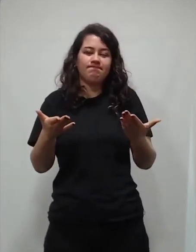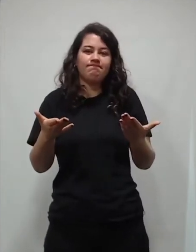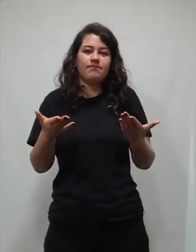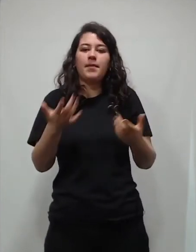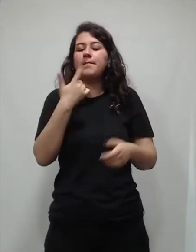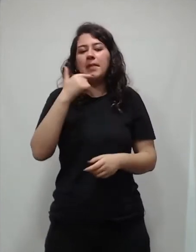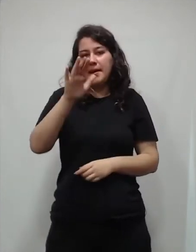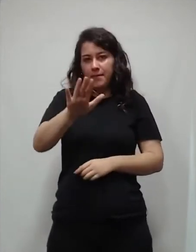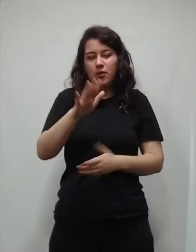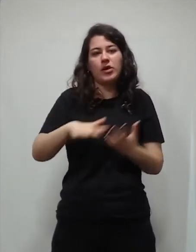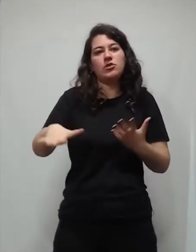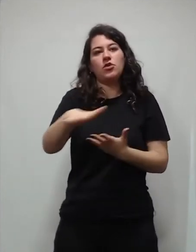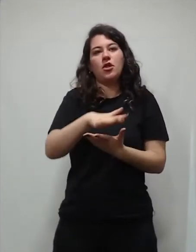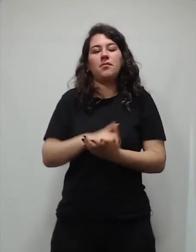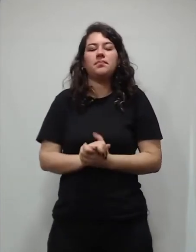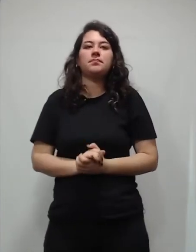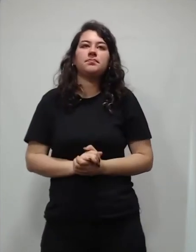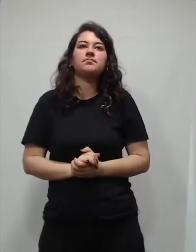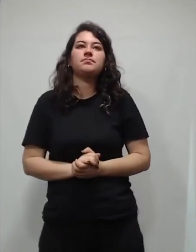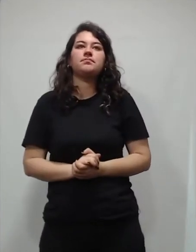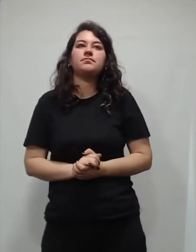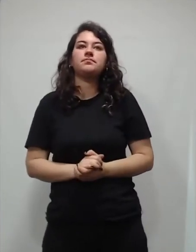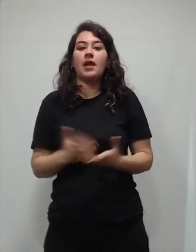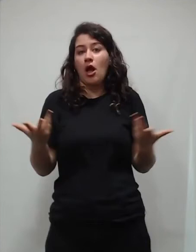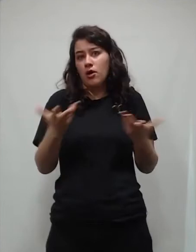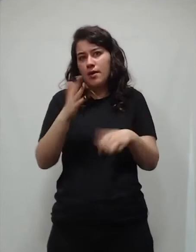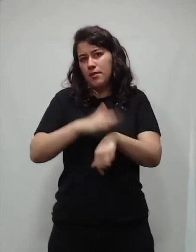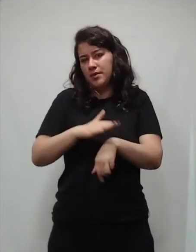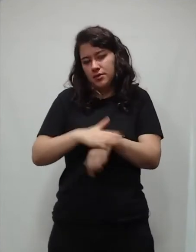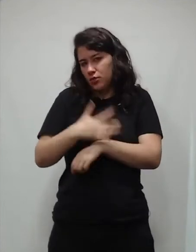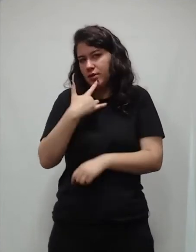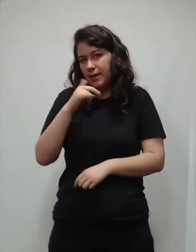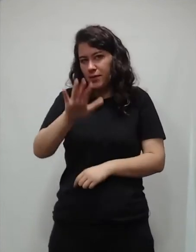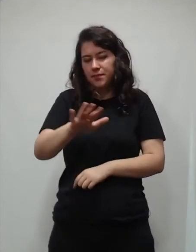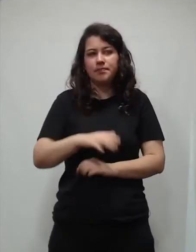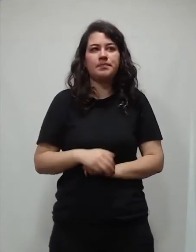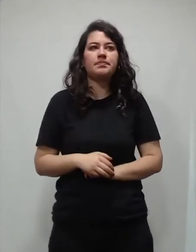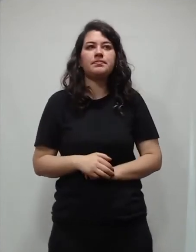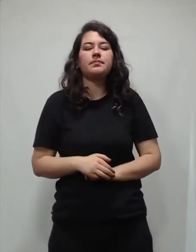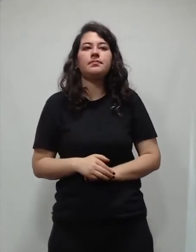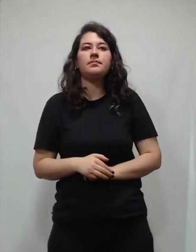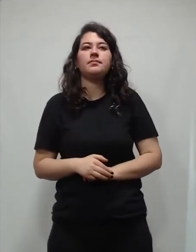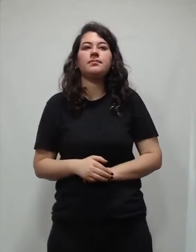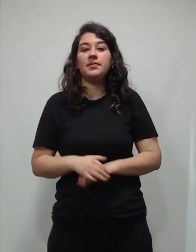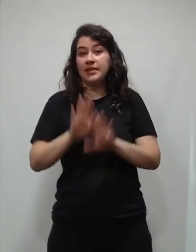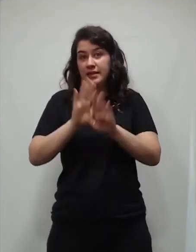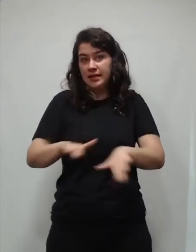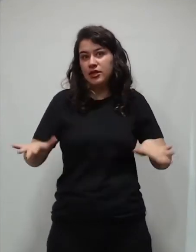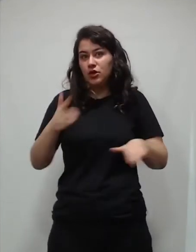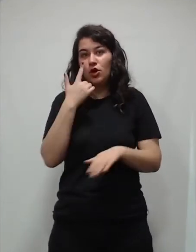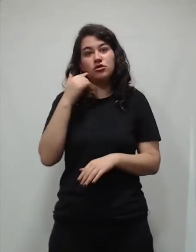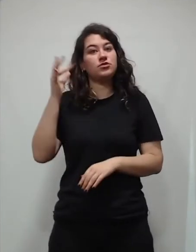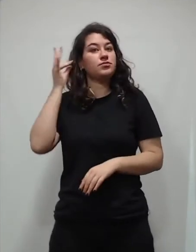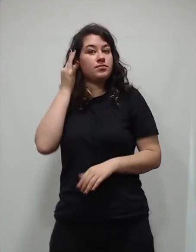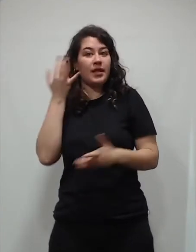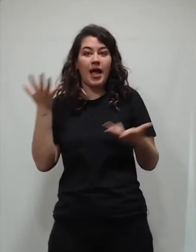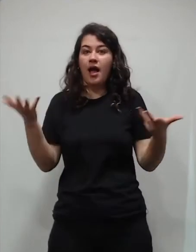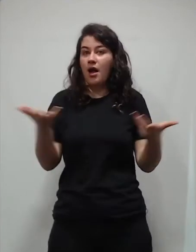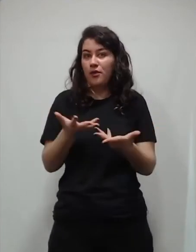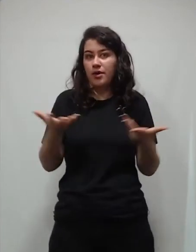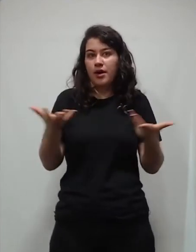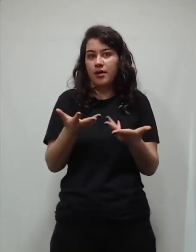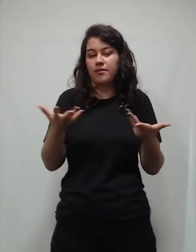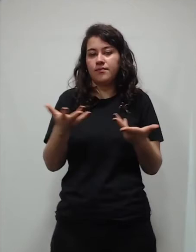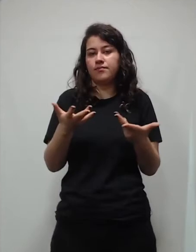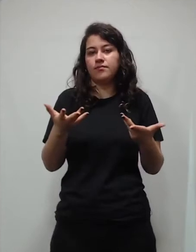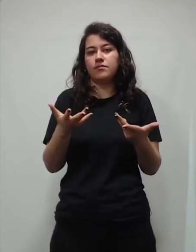Entonces, por ejemplo, en este momento, un ejemplo, los niños y niñas que hoy